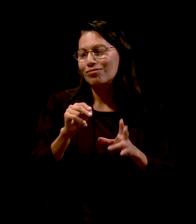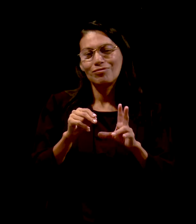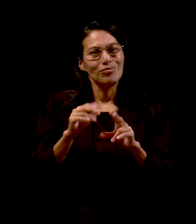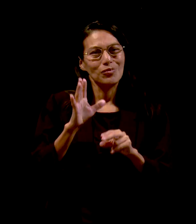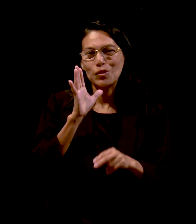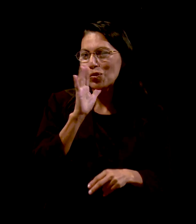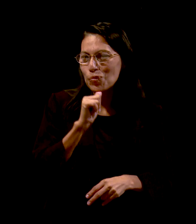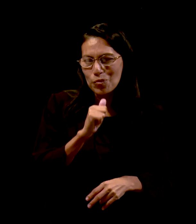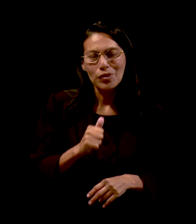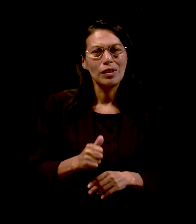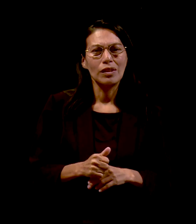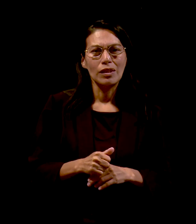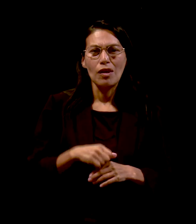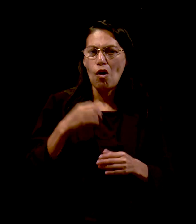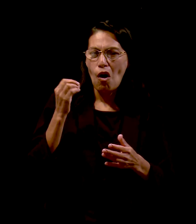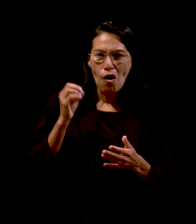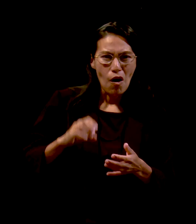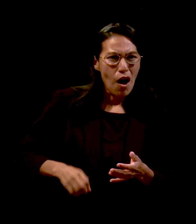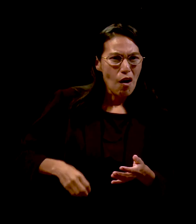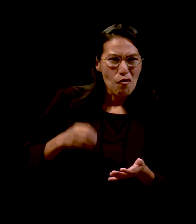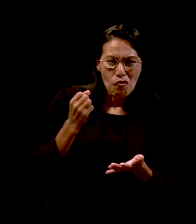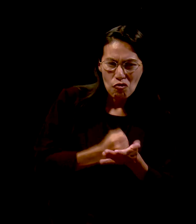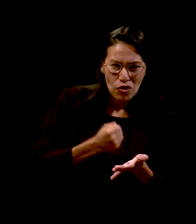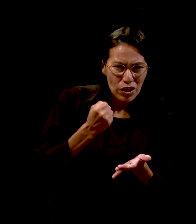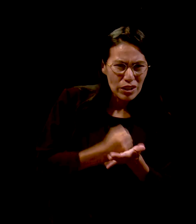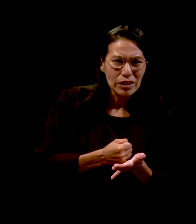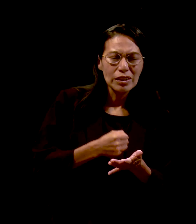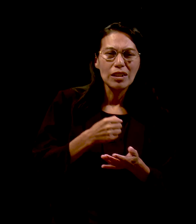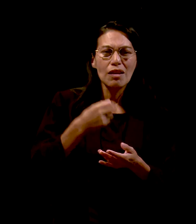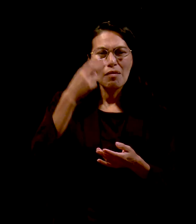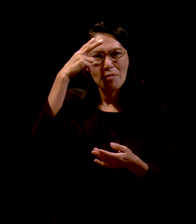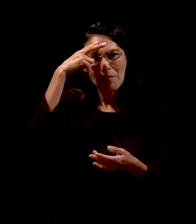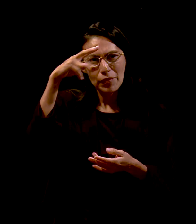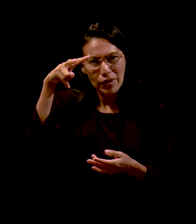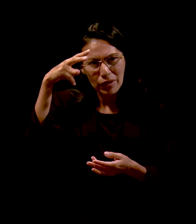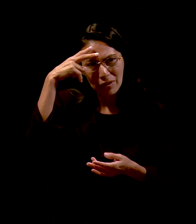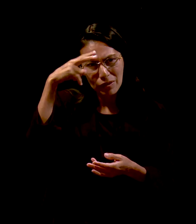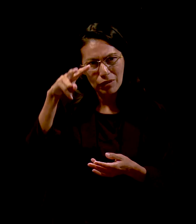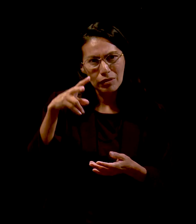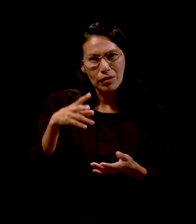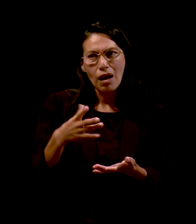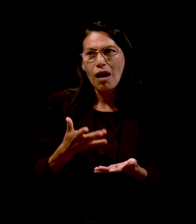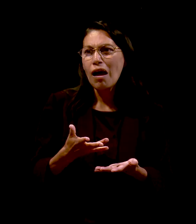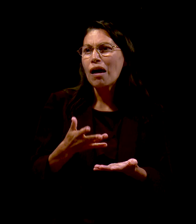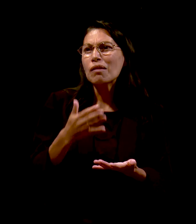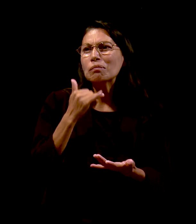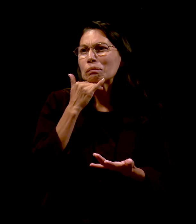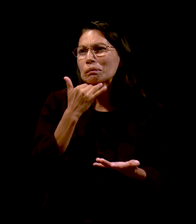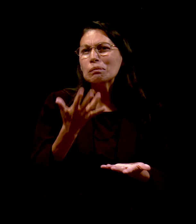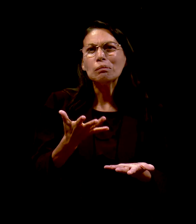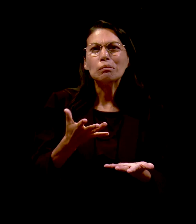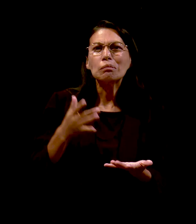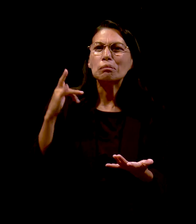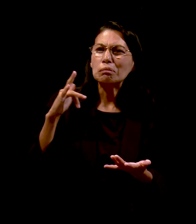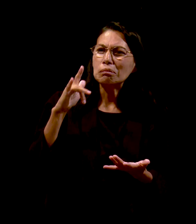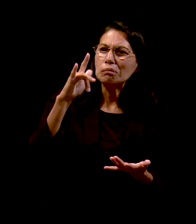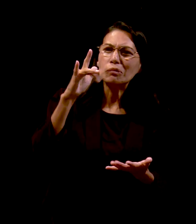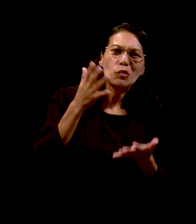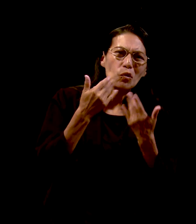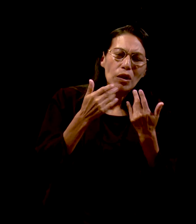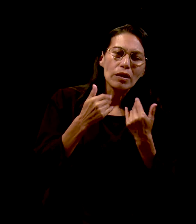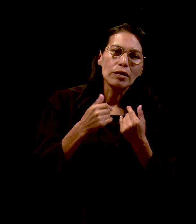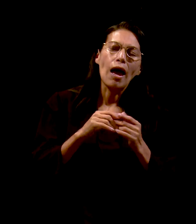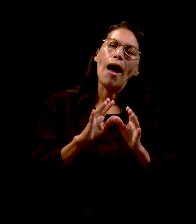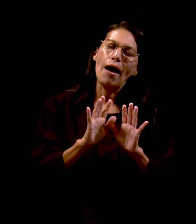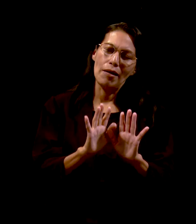obligatorio en inmigración y yo le decía bueno pero mire es que no encuentro pasaje me dice te voy a dar el